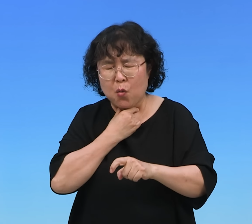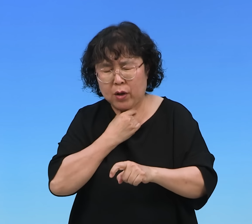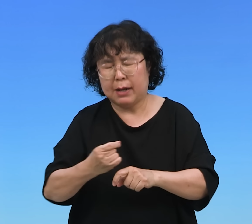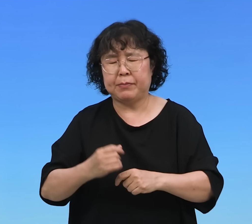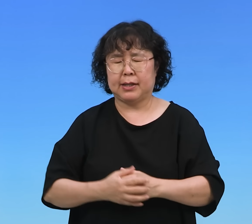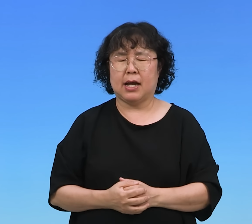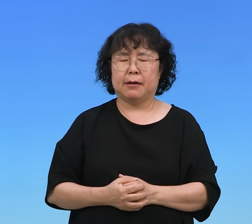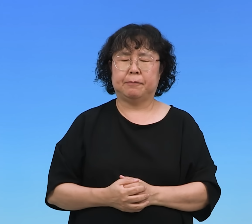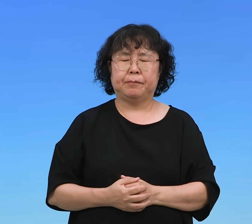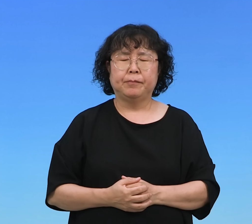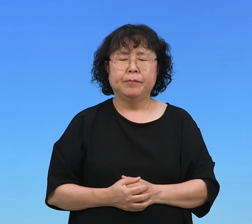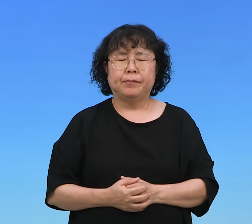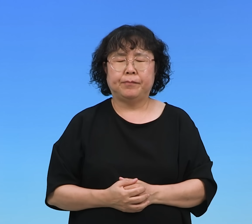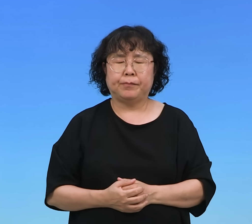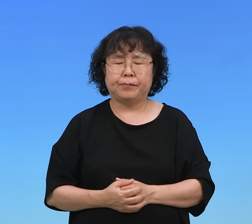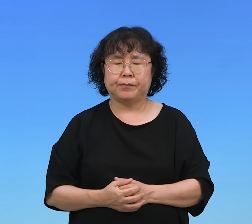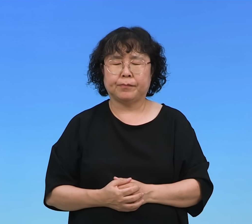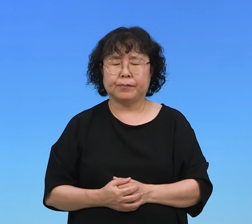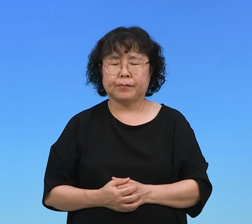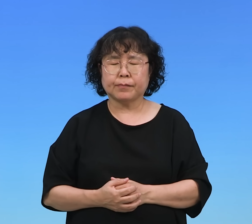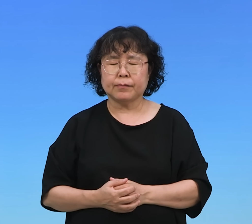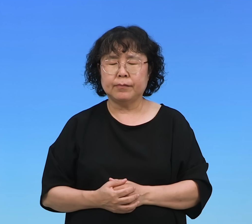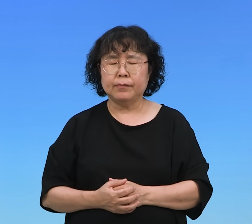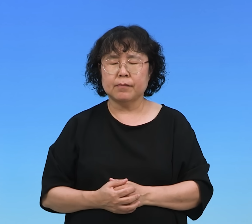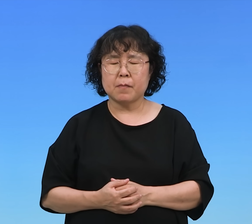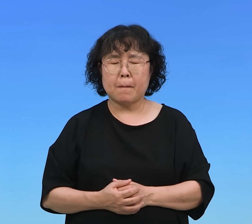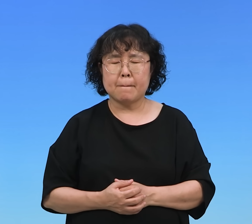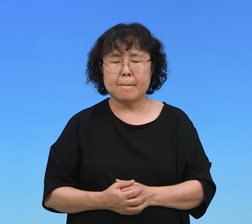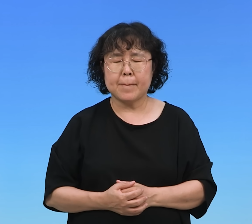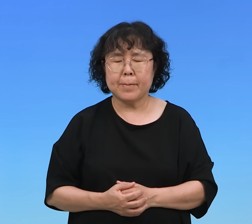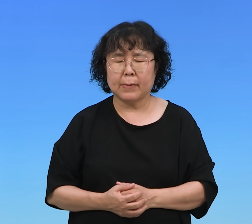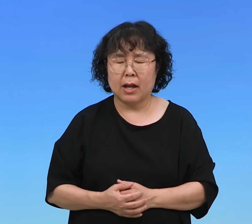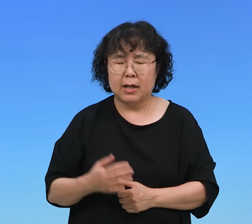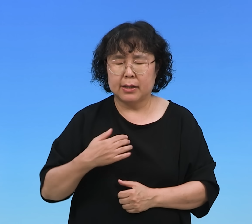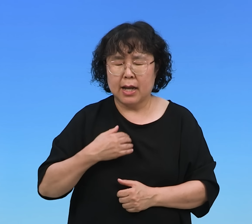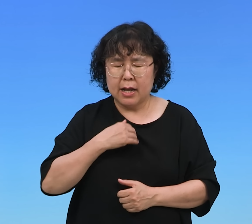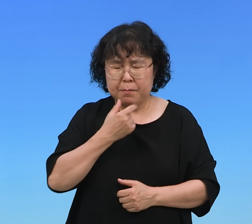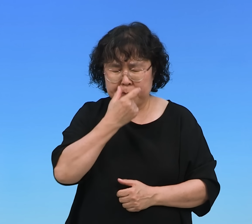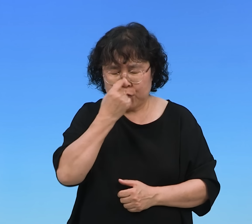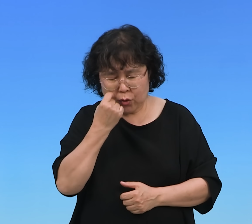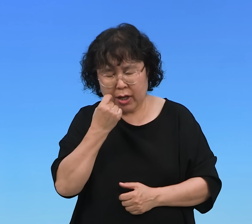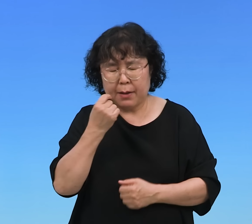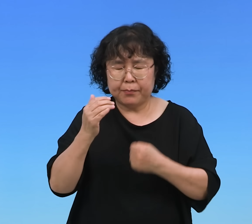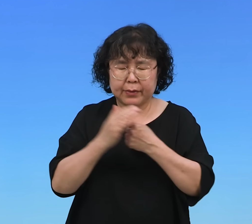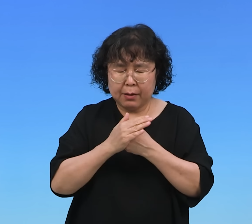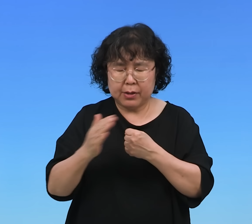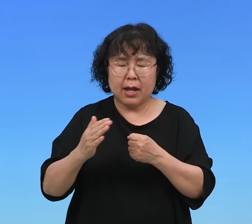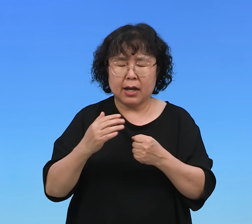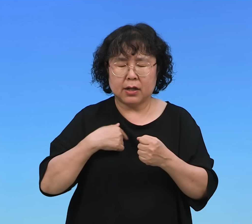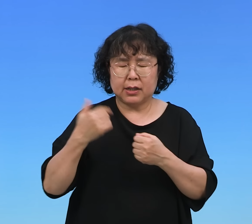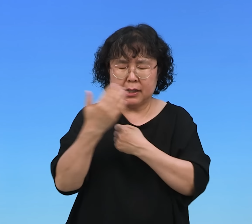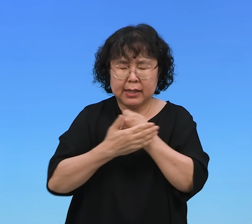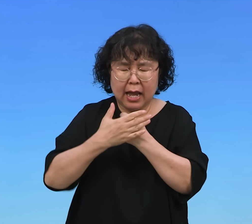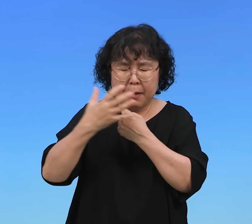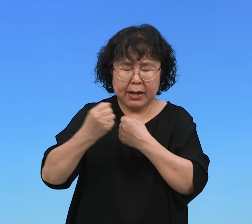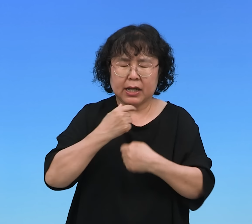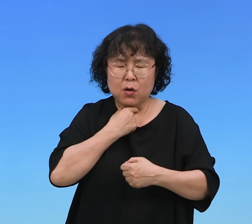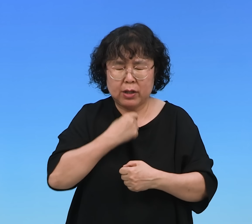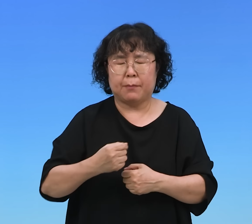찾는 도구가 되게 하시고 재료가 되게 하여 주시옵소서. 그 주님 앞에 내가 나아가기를 원합니다.